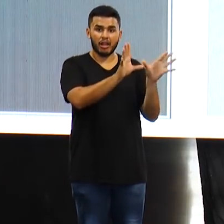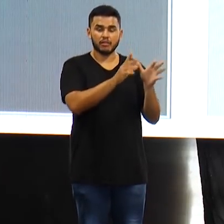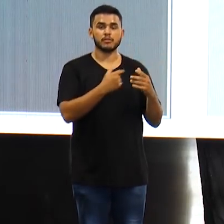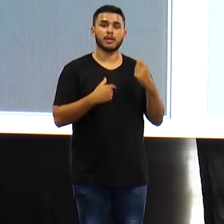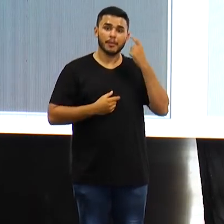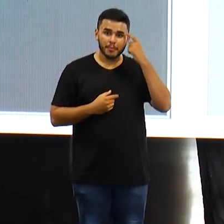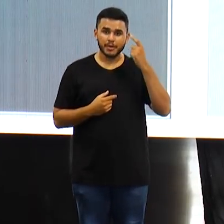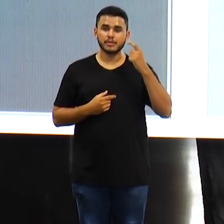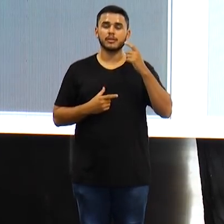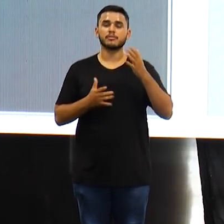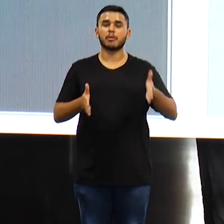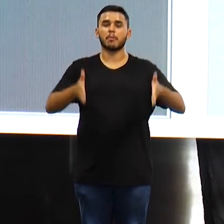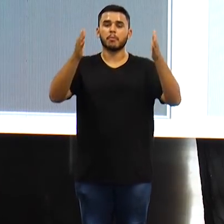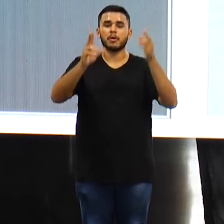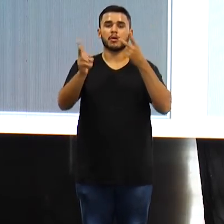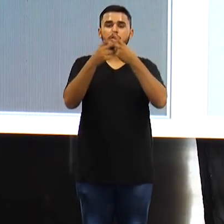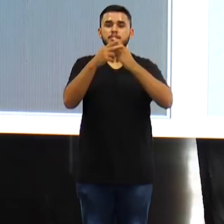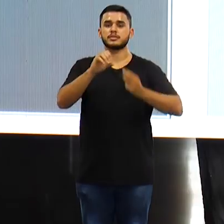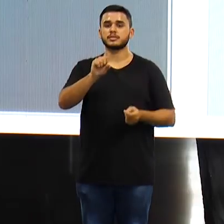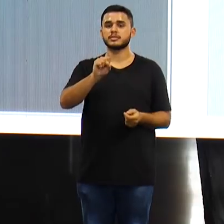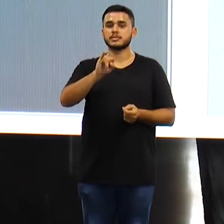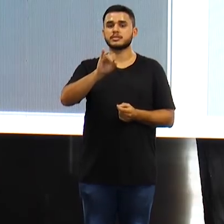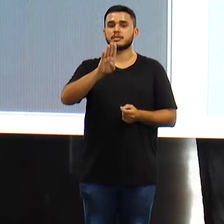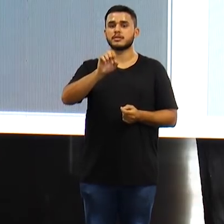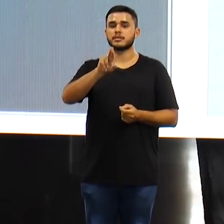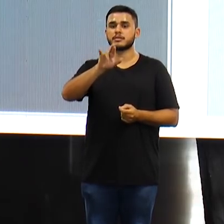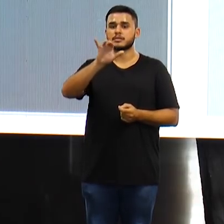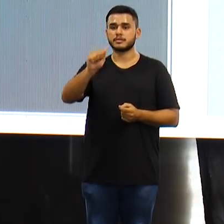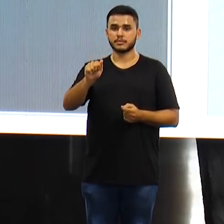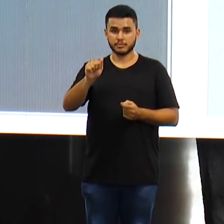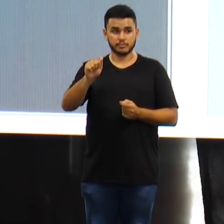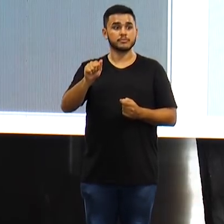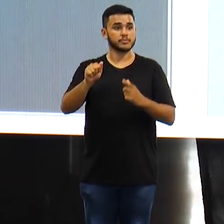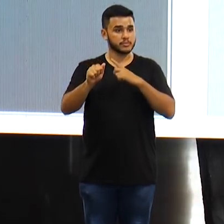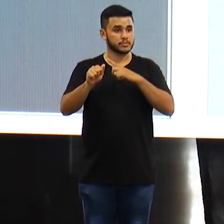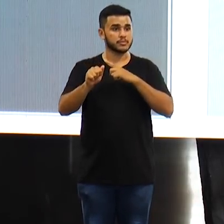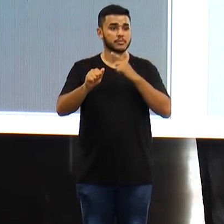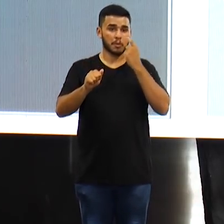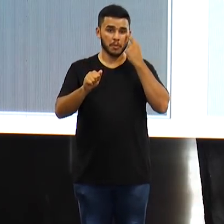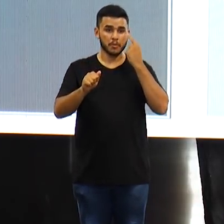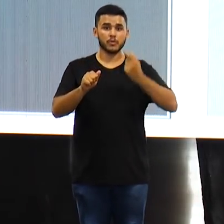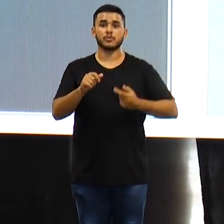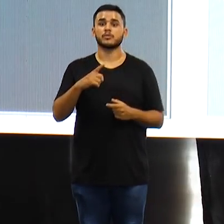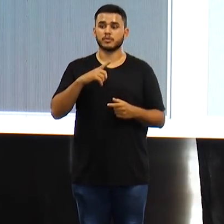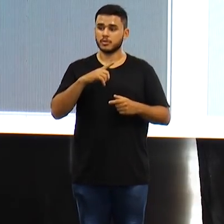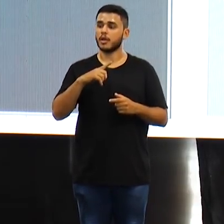que historicamente vocês vão chamar de gulags, com G,